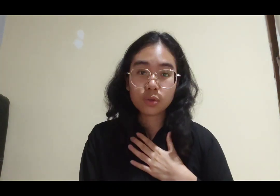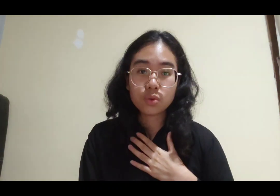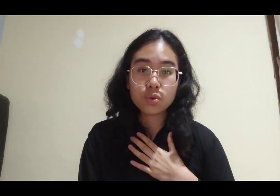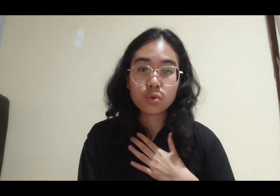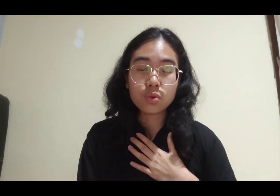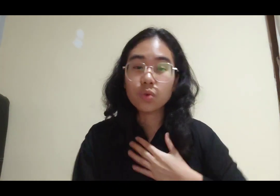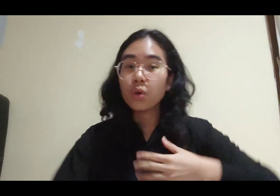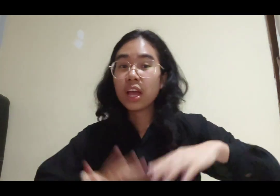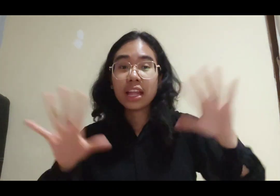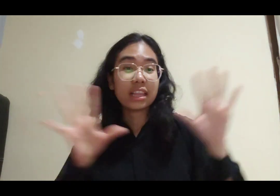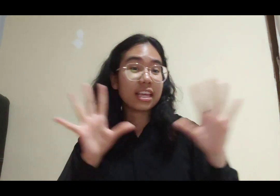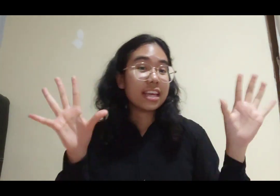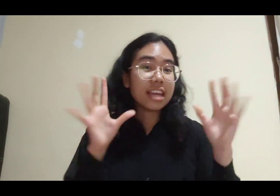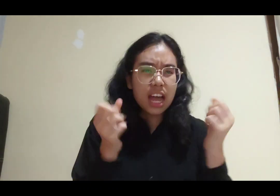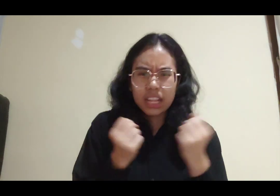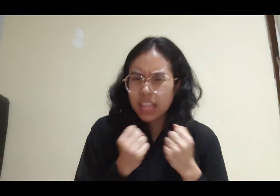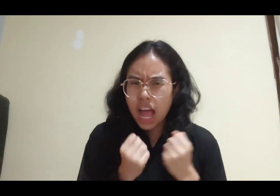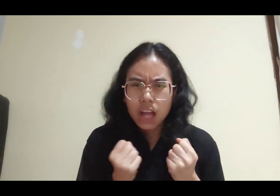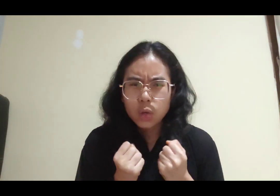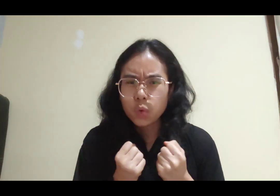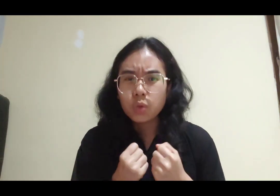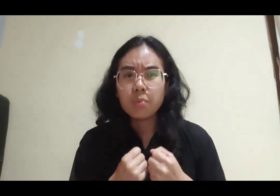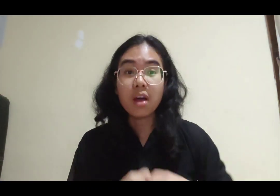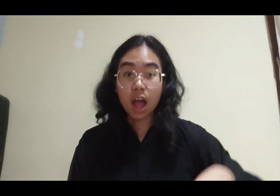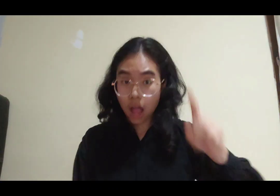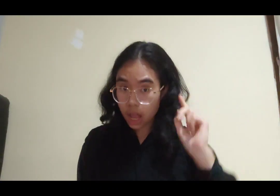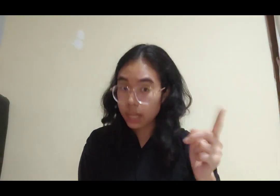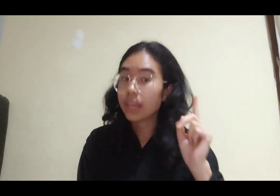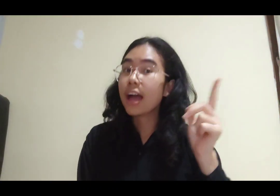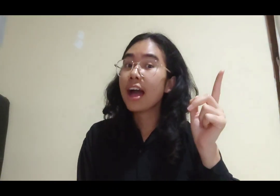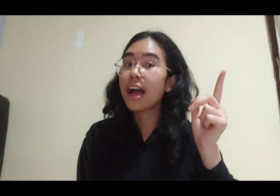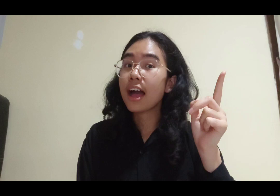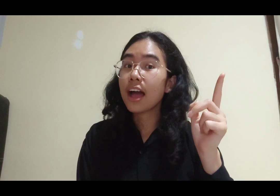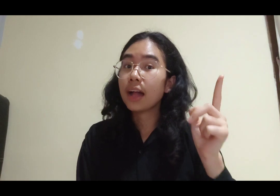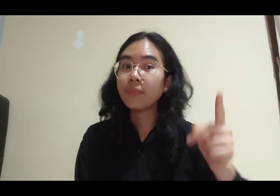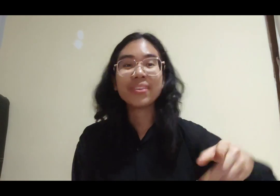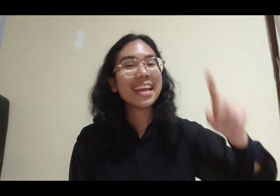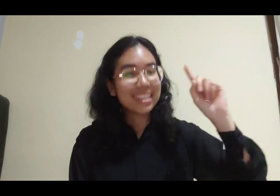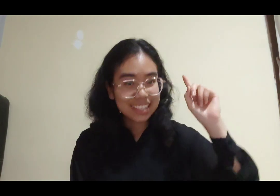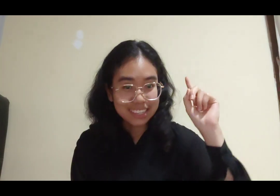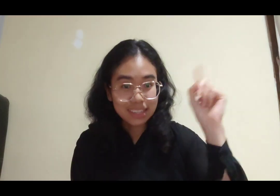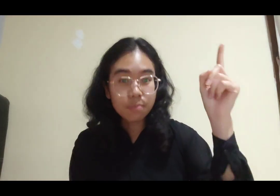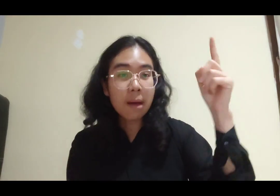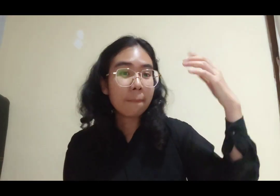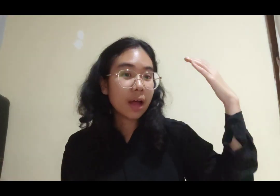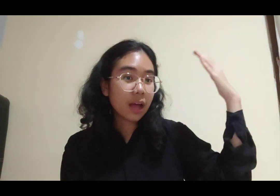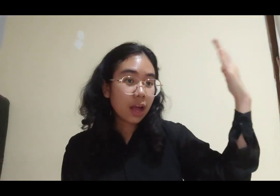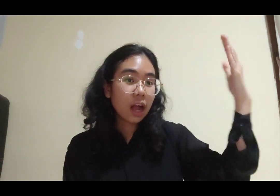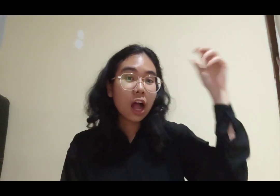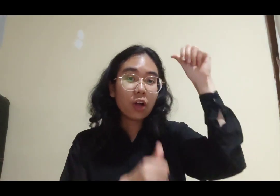aku tidak takut bahaya, sebab Engkau